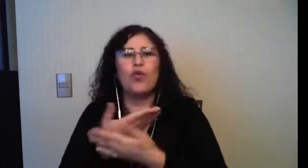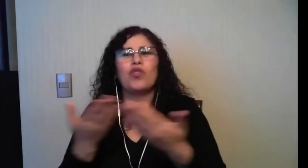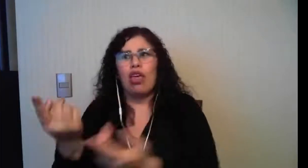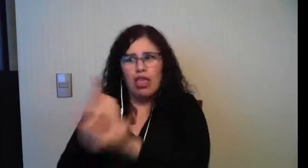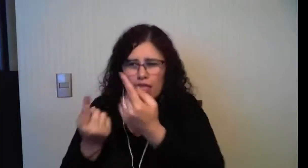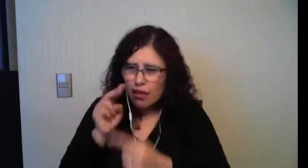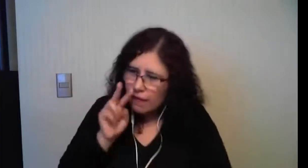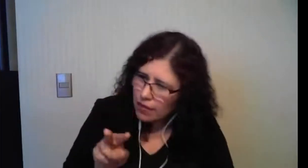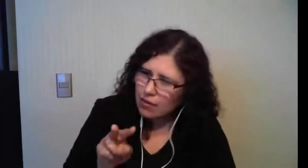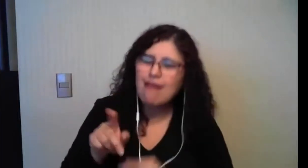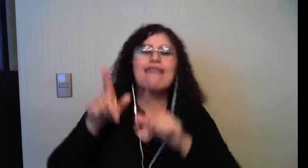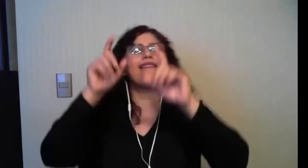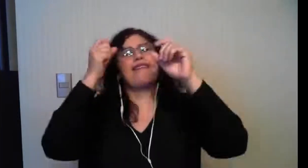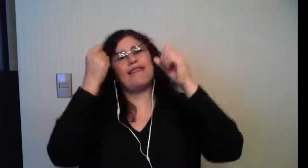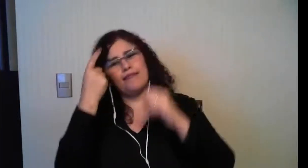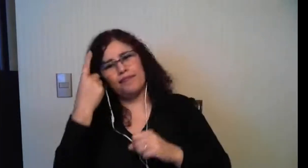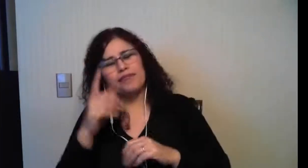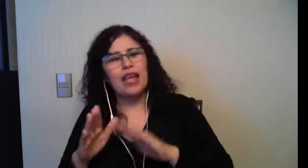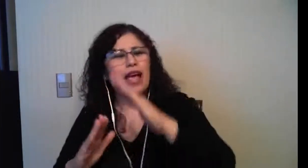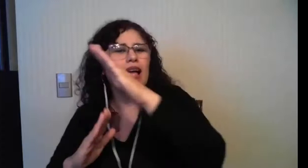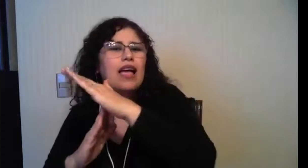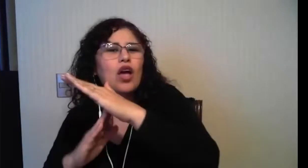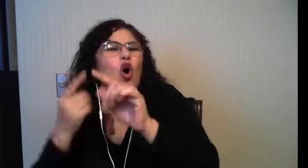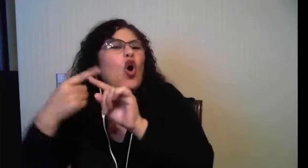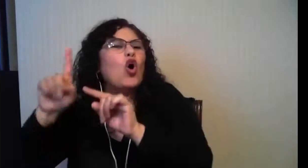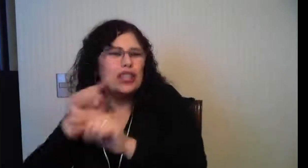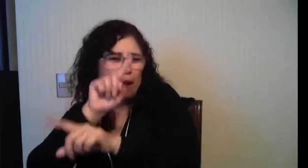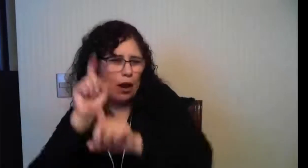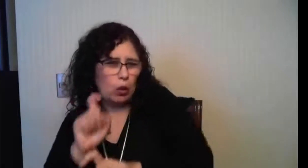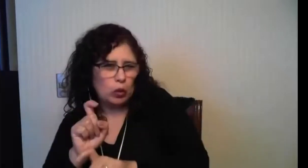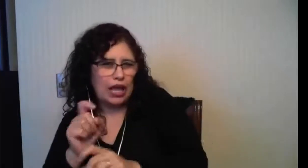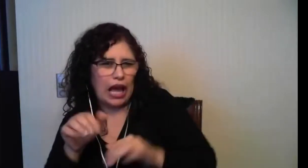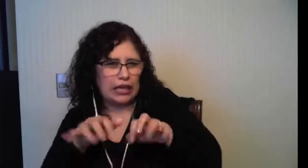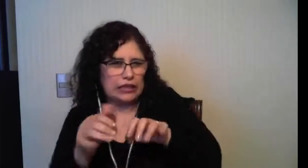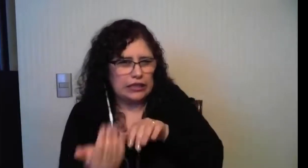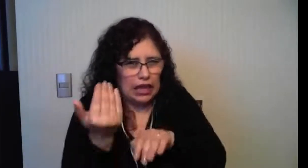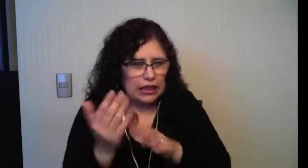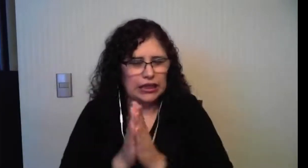cómo Ya. clínicamente se reconoce. Ay, dame un segundo, hay una pregunta acá que alguien me había dicho.